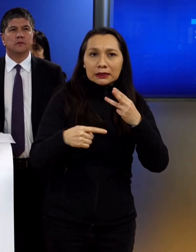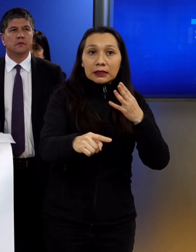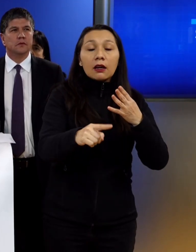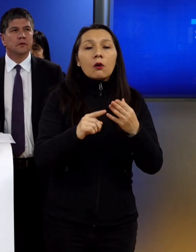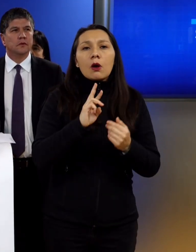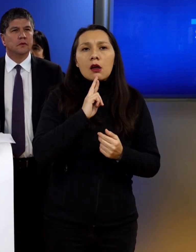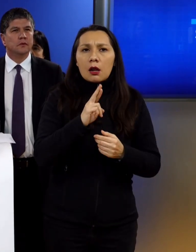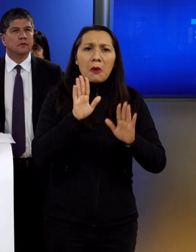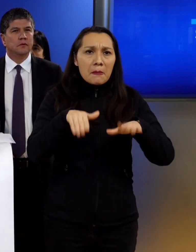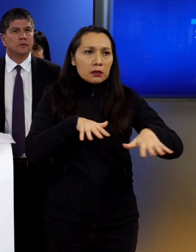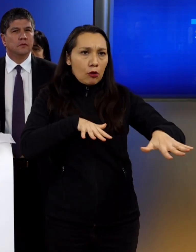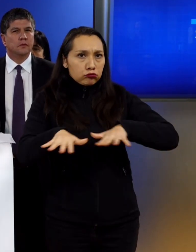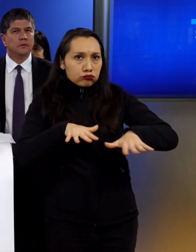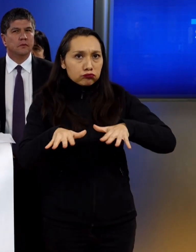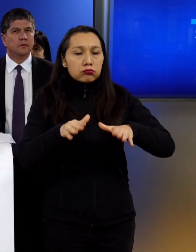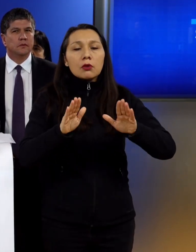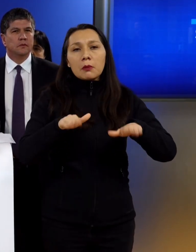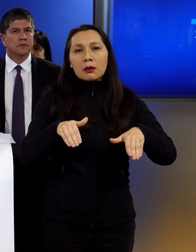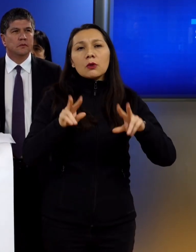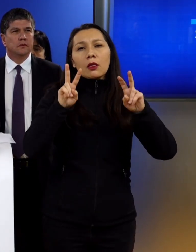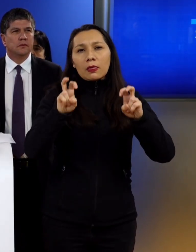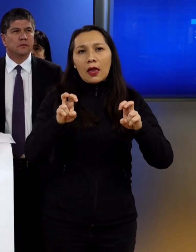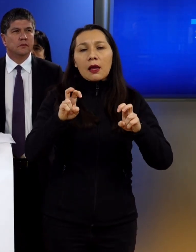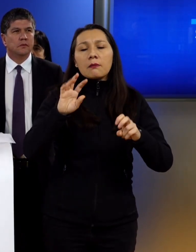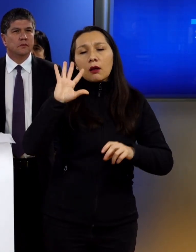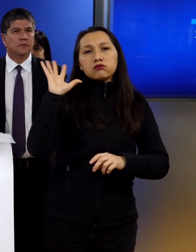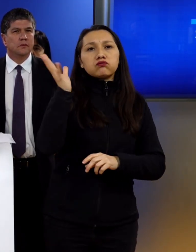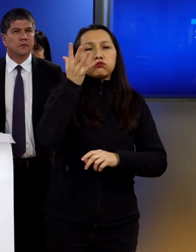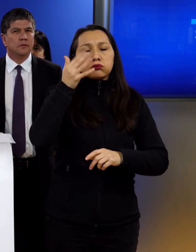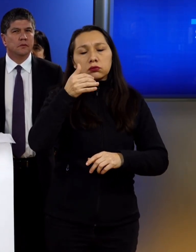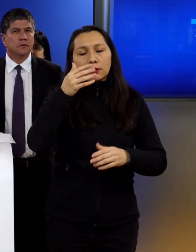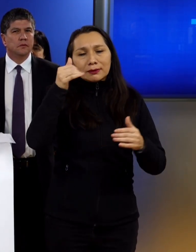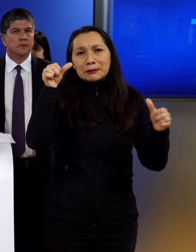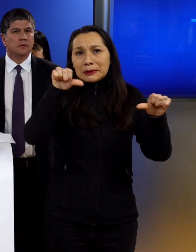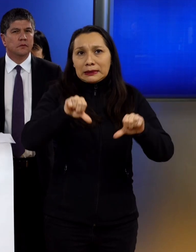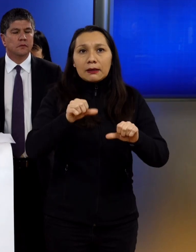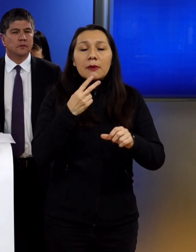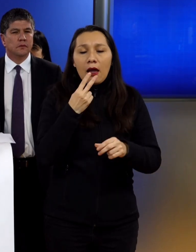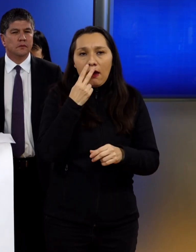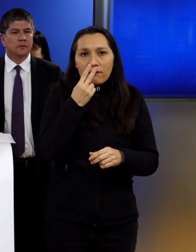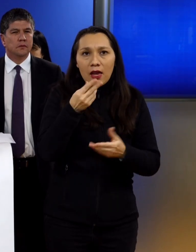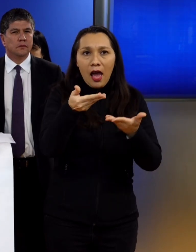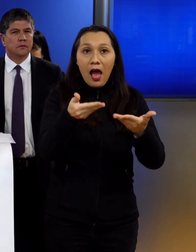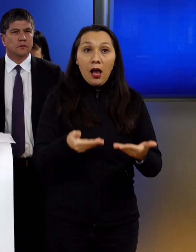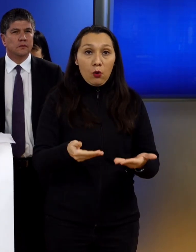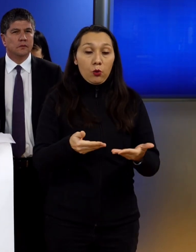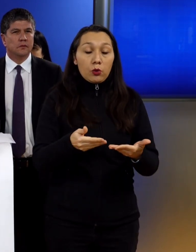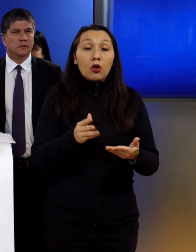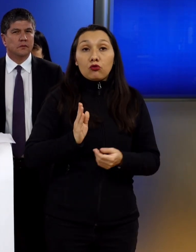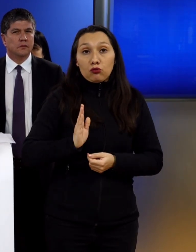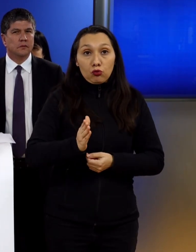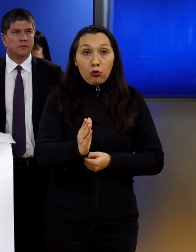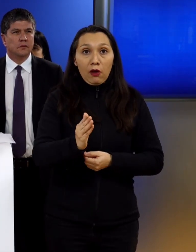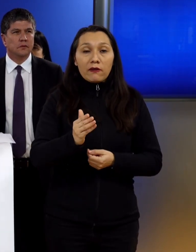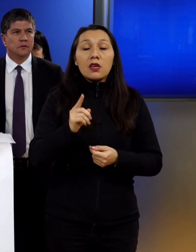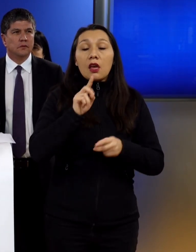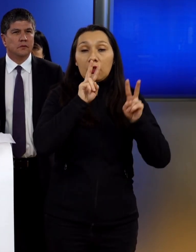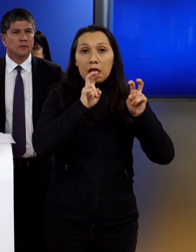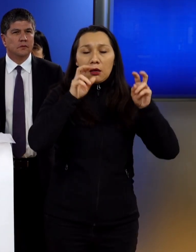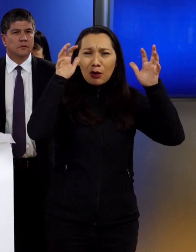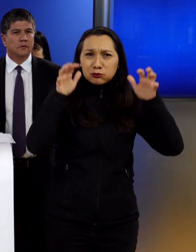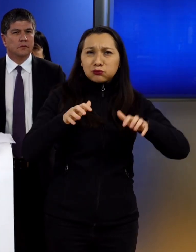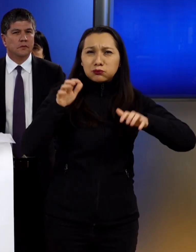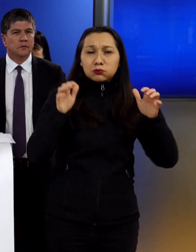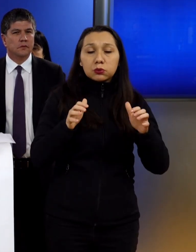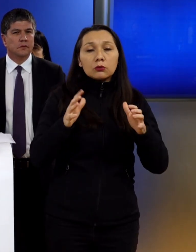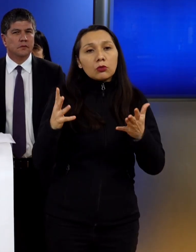la misma proactividad que se hizo con motivo del frente de mal tiempo que estamos enfrentando en realidad todavía en estos momentos,